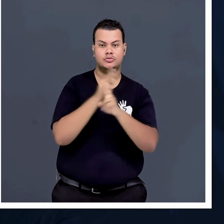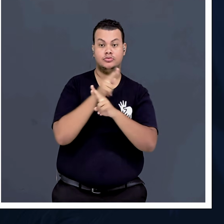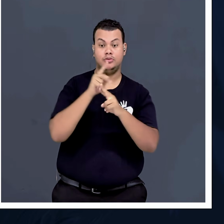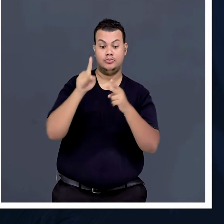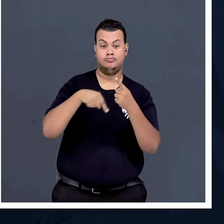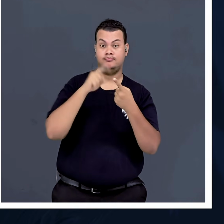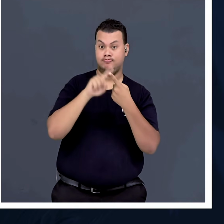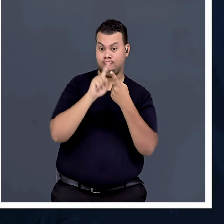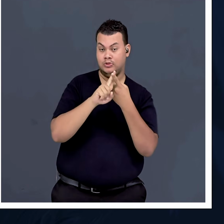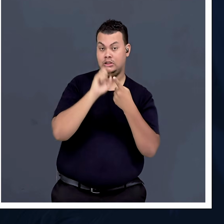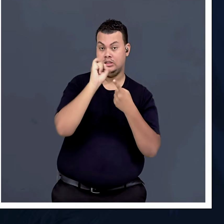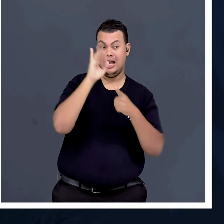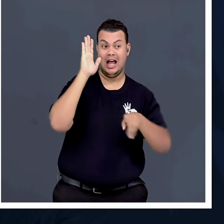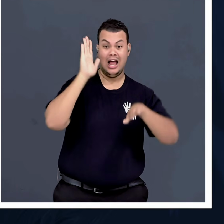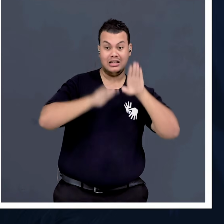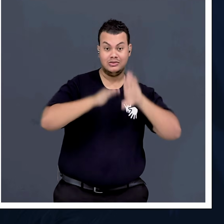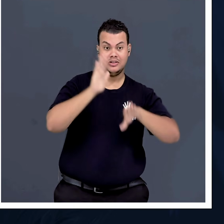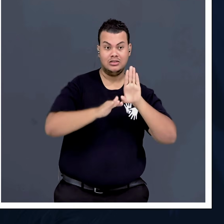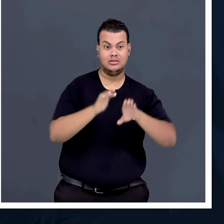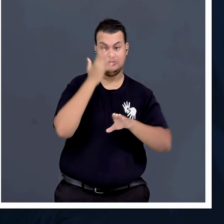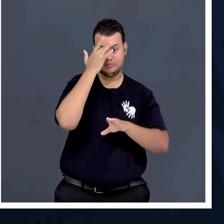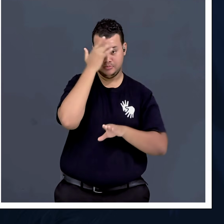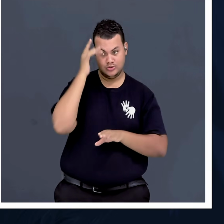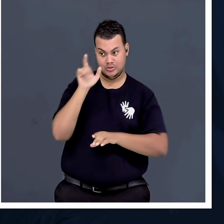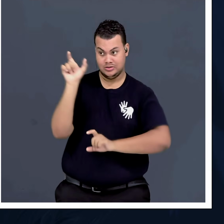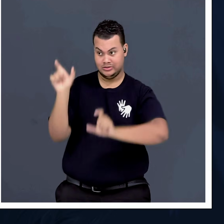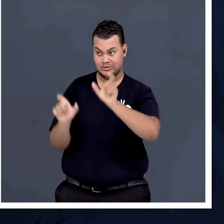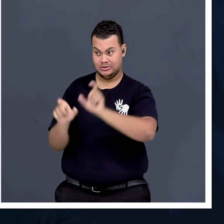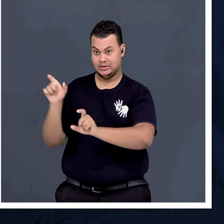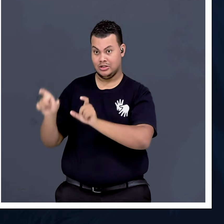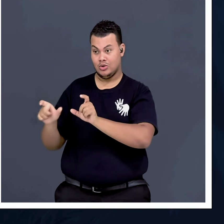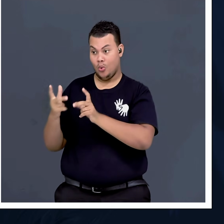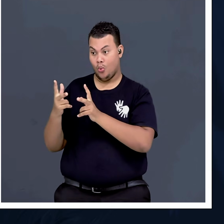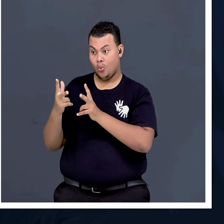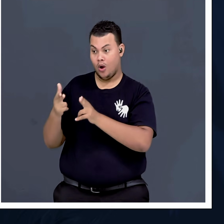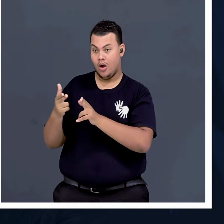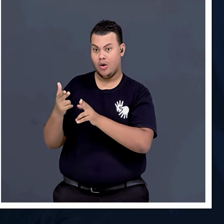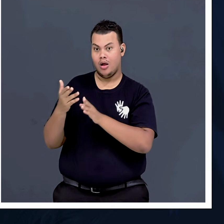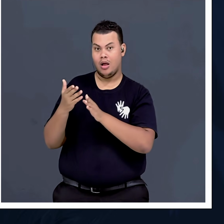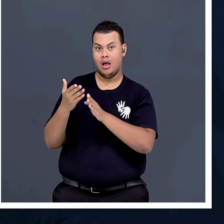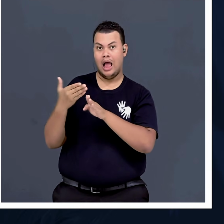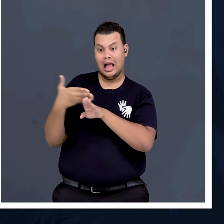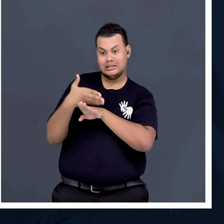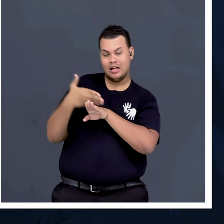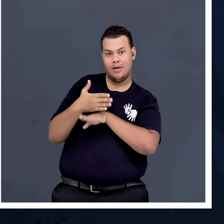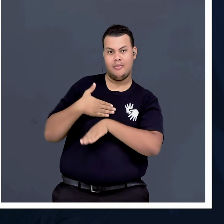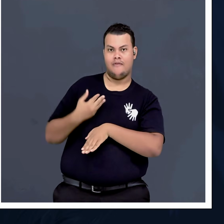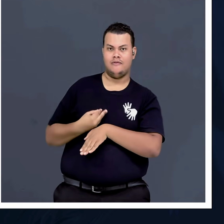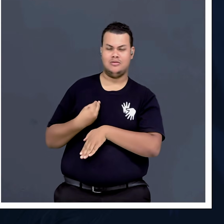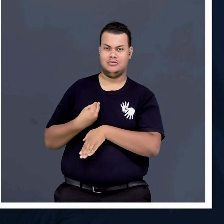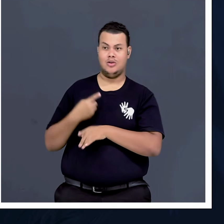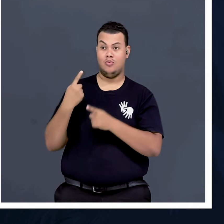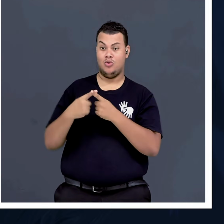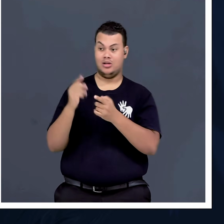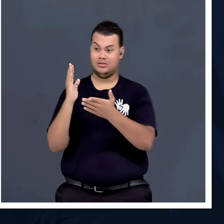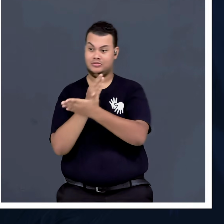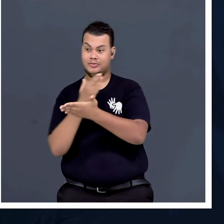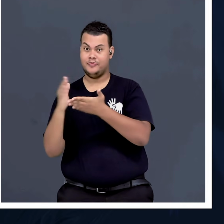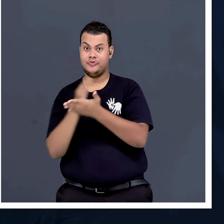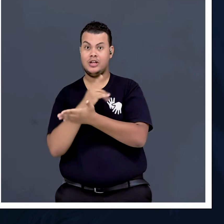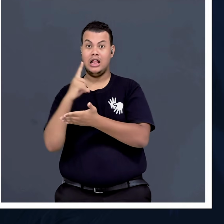nós vemos que nem todos terão o mesmo acesso a nós, a nossa vida. Porque uns